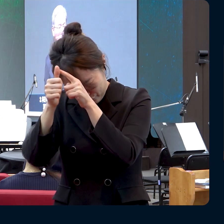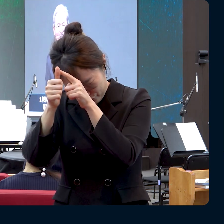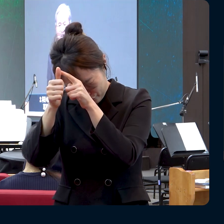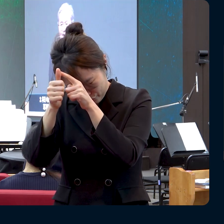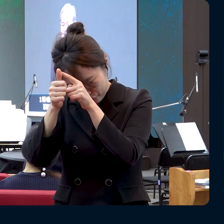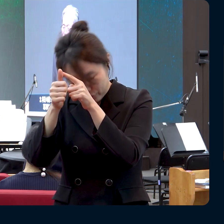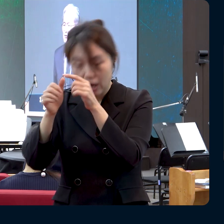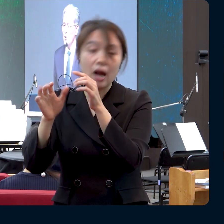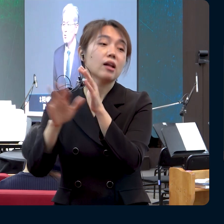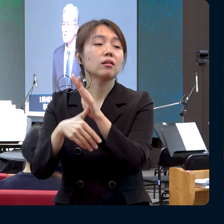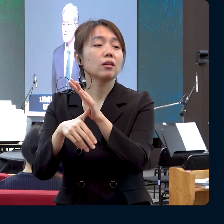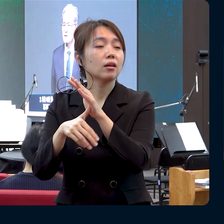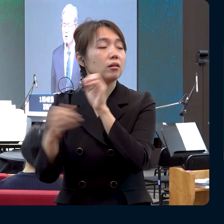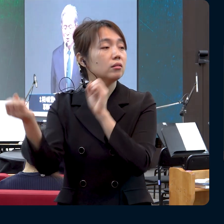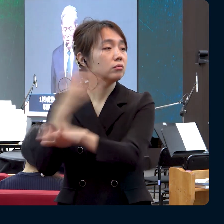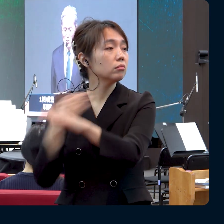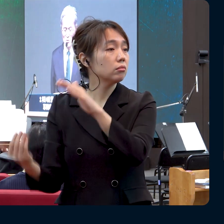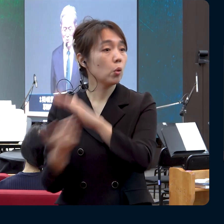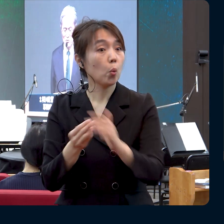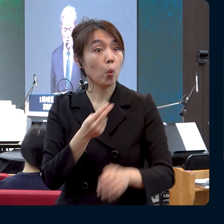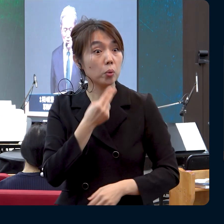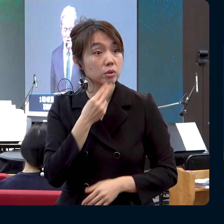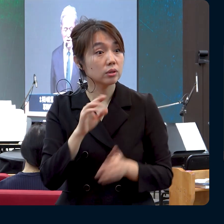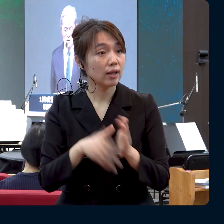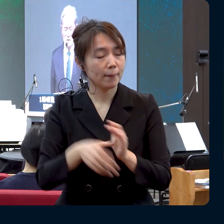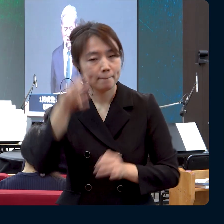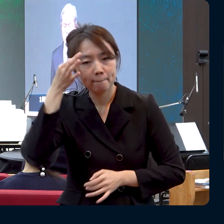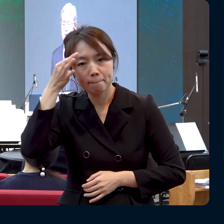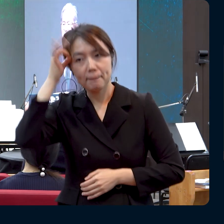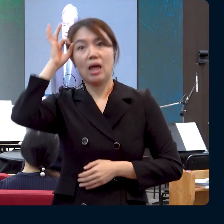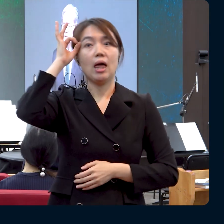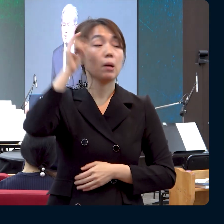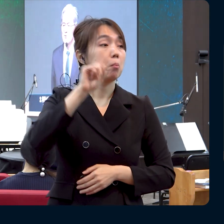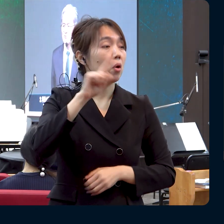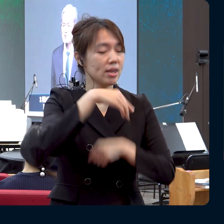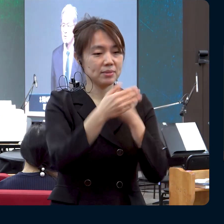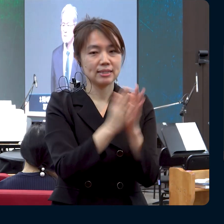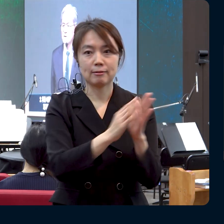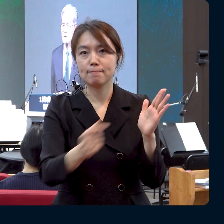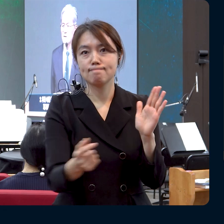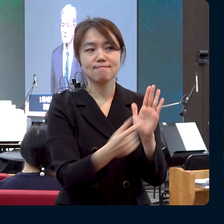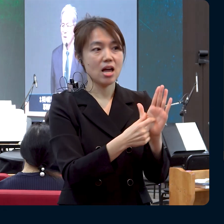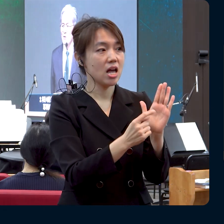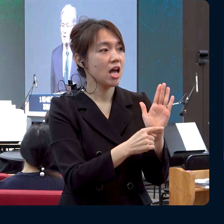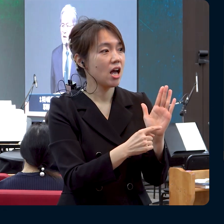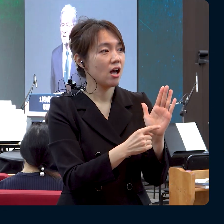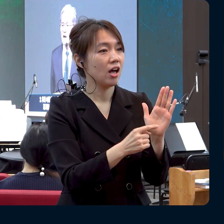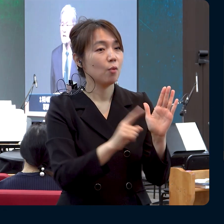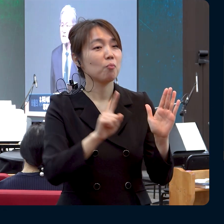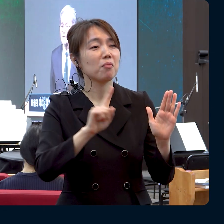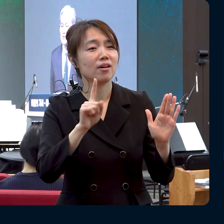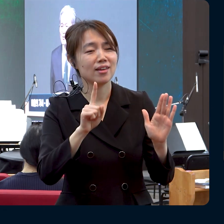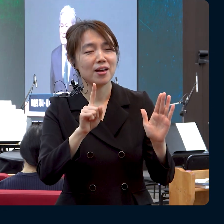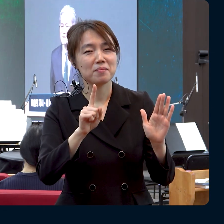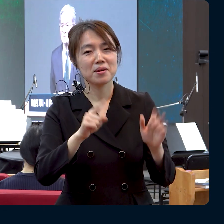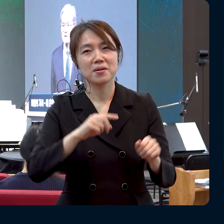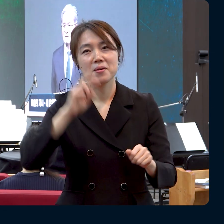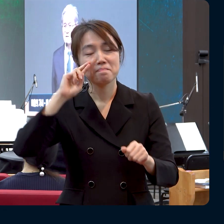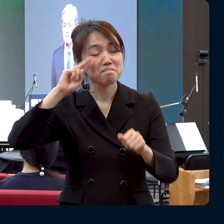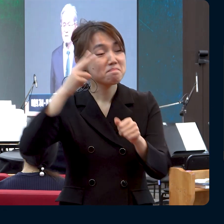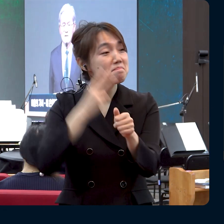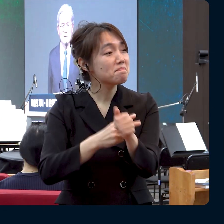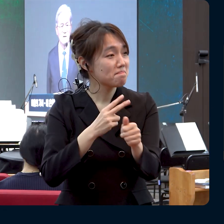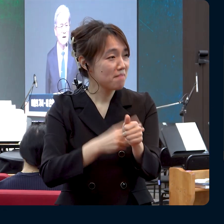게 뭐냐? 그때 떠오르는 것이 고린도후서 12장 7절로 9절, 바울의 가시가 떠오르지